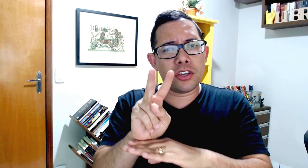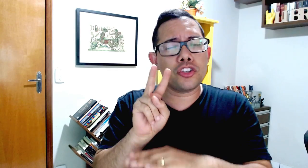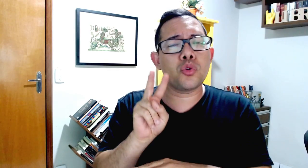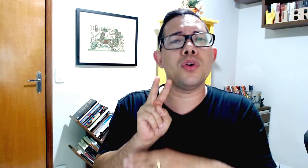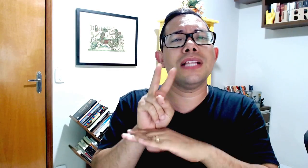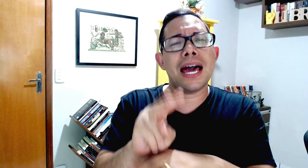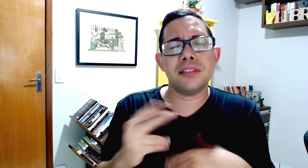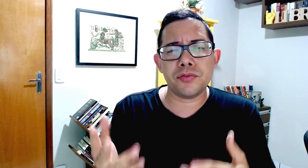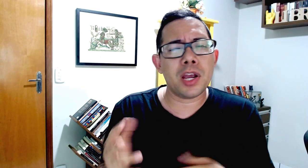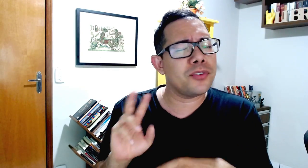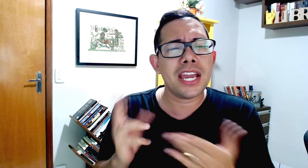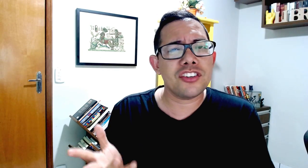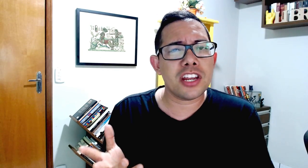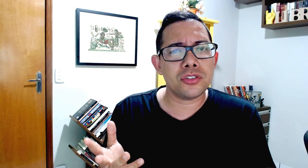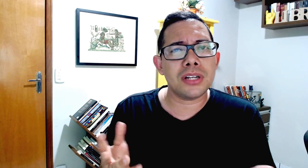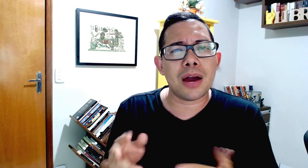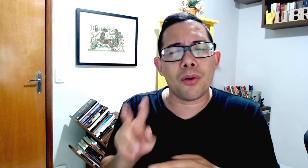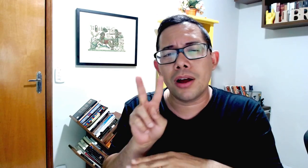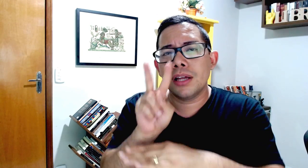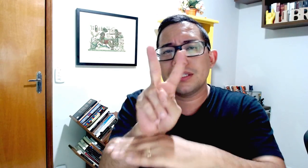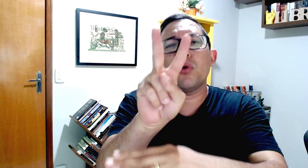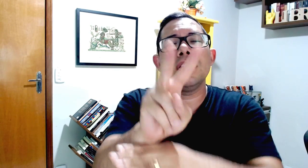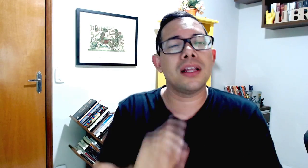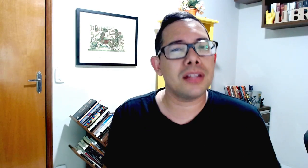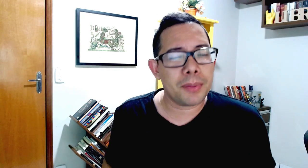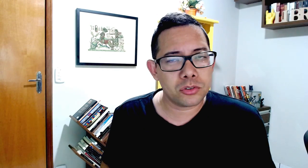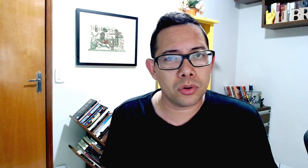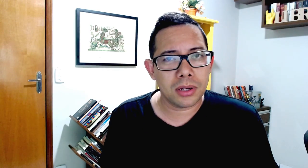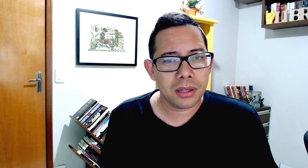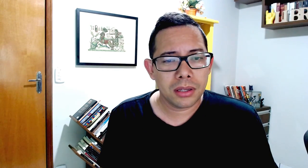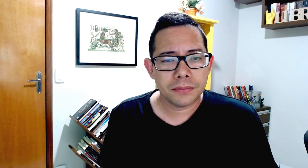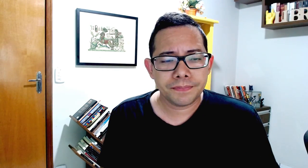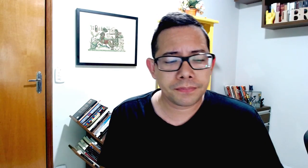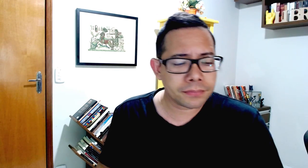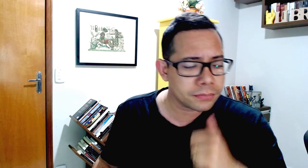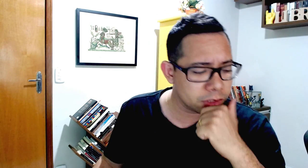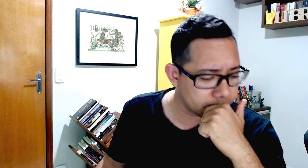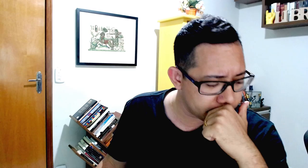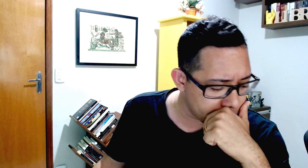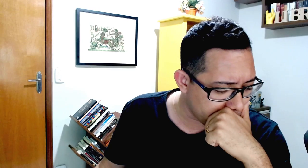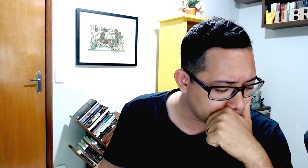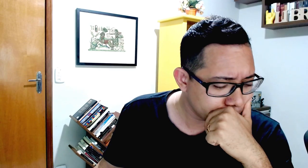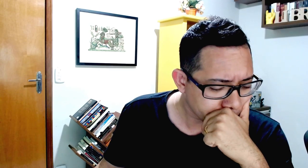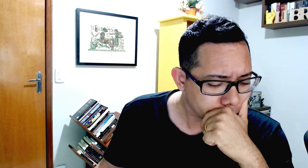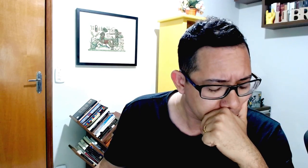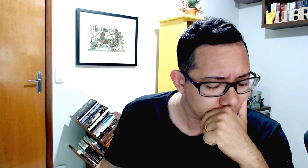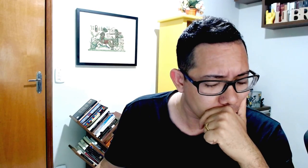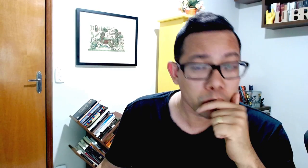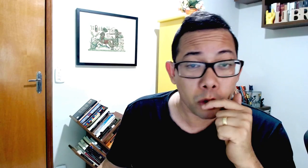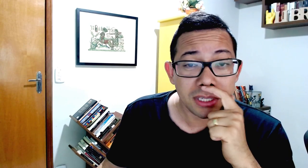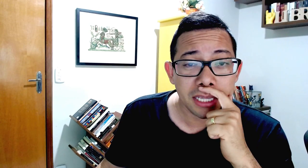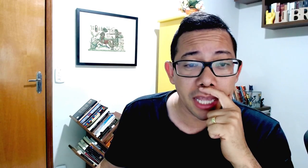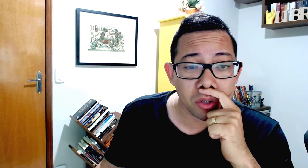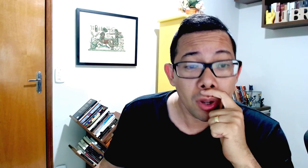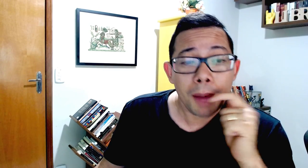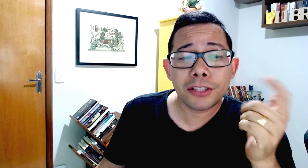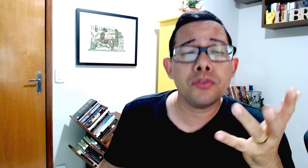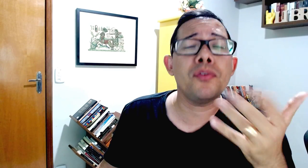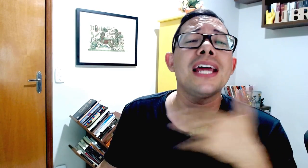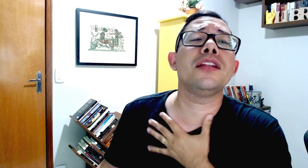sinal aqui é de cuidar estiver direcionar ó tá cuidando da pessoa não Jesiel tô entendendo mas só